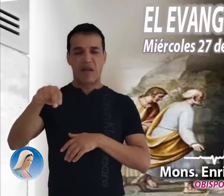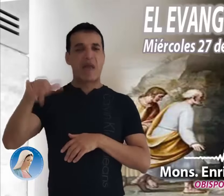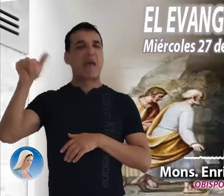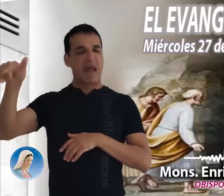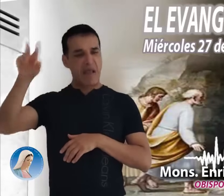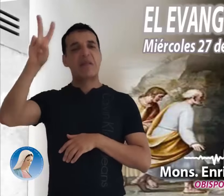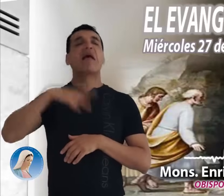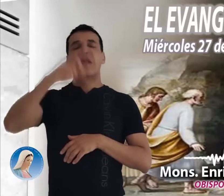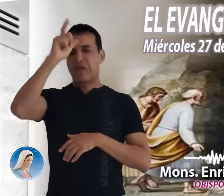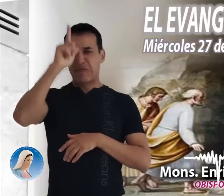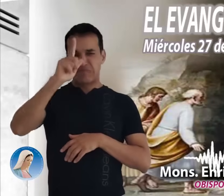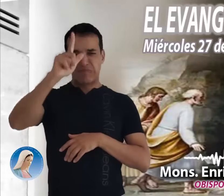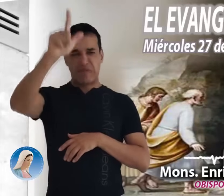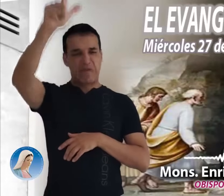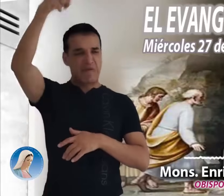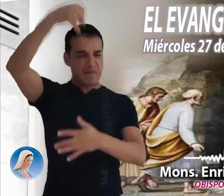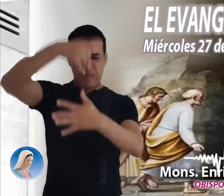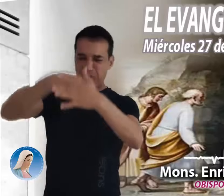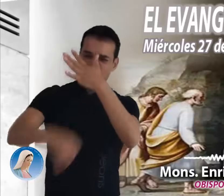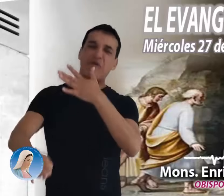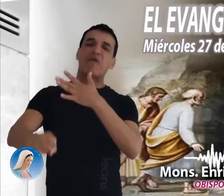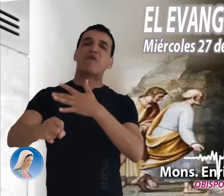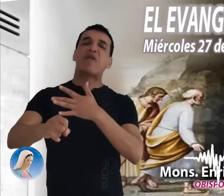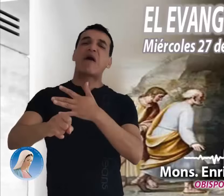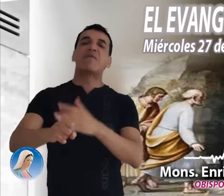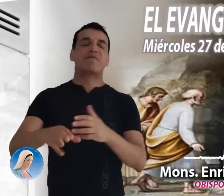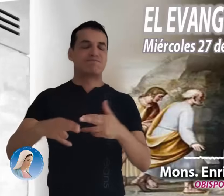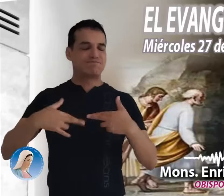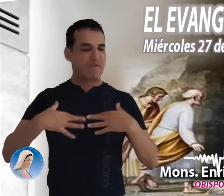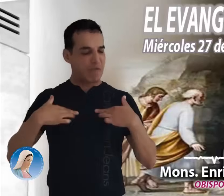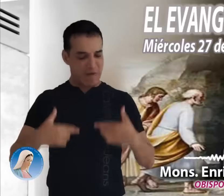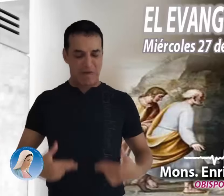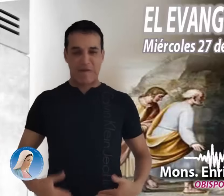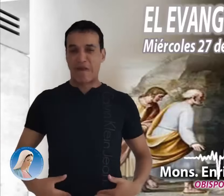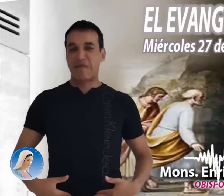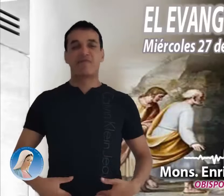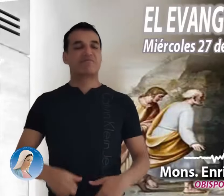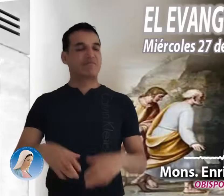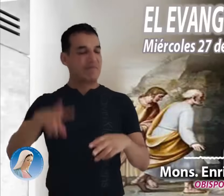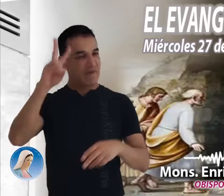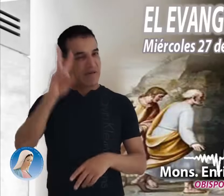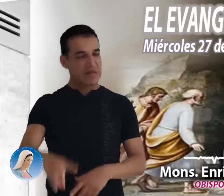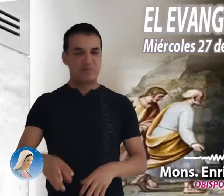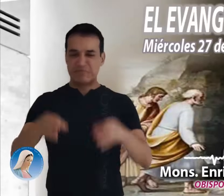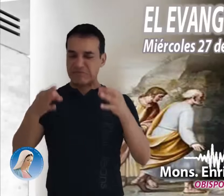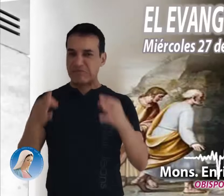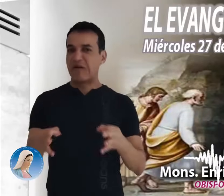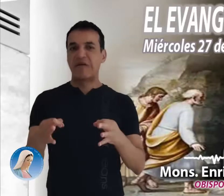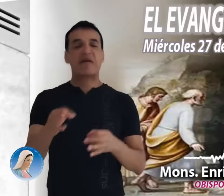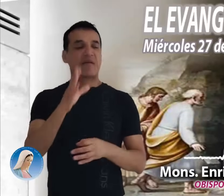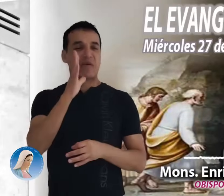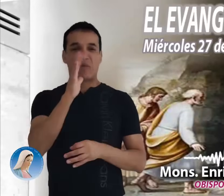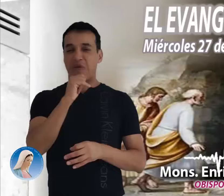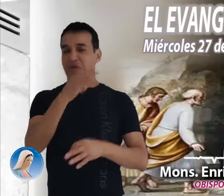tal y de una espiritualidad tan profunda que parecería poco accesible. Pero lo curioso